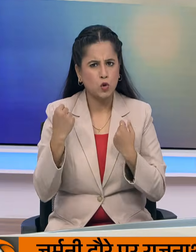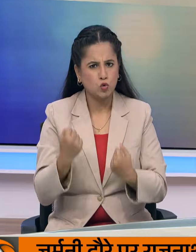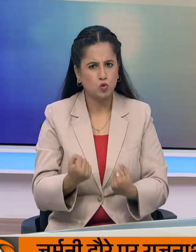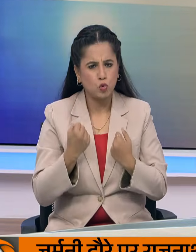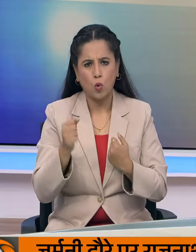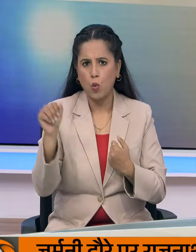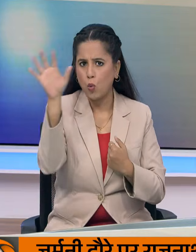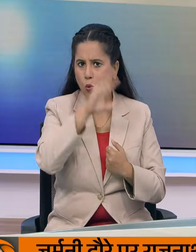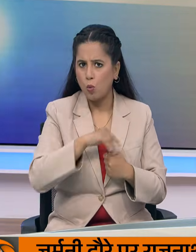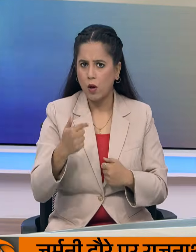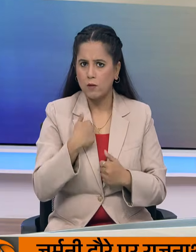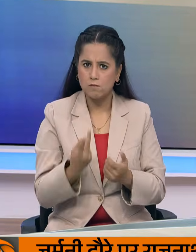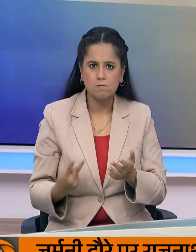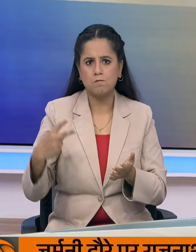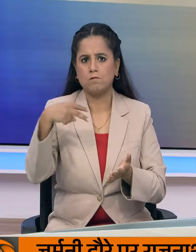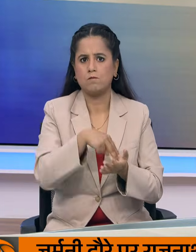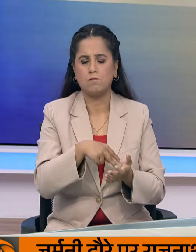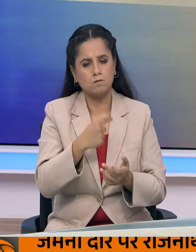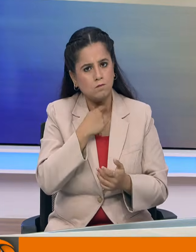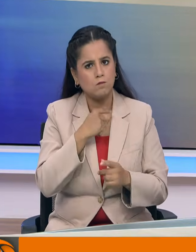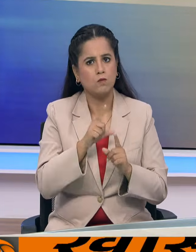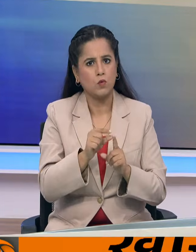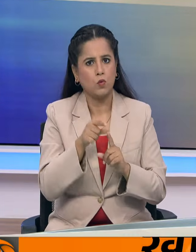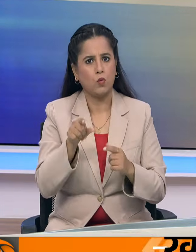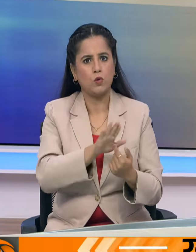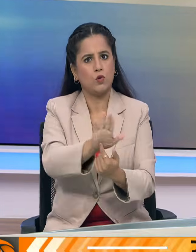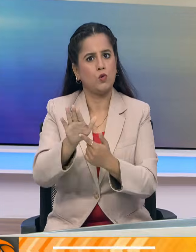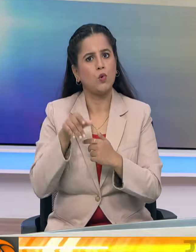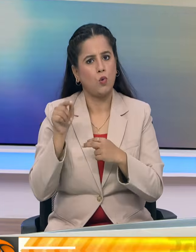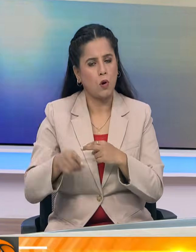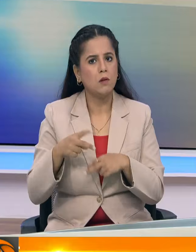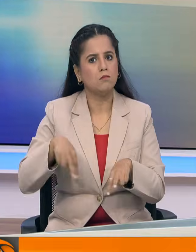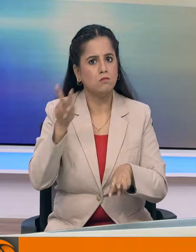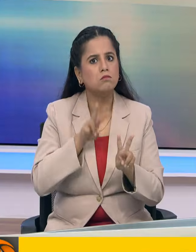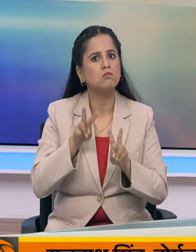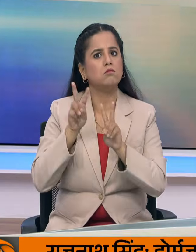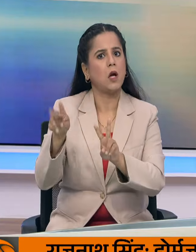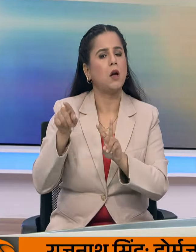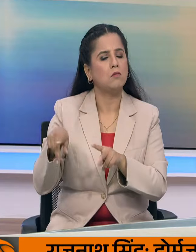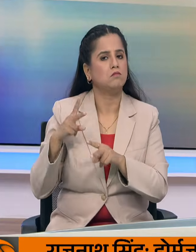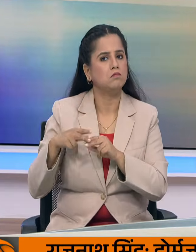के प्रति उनकी दृढ़ प्रतिबद्धता का प्रतीक माना जा रहा है।